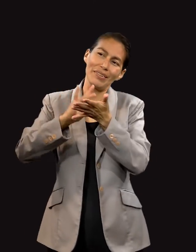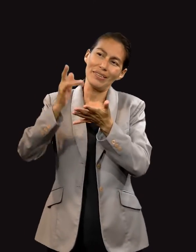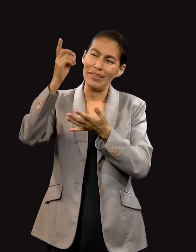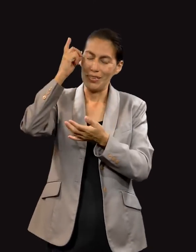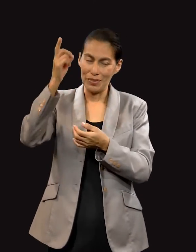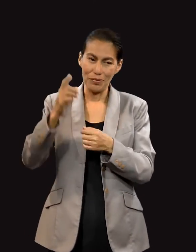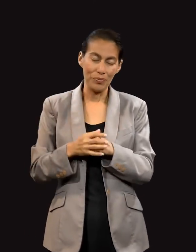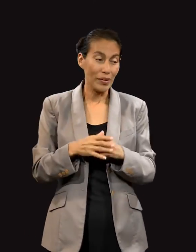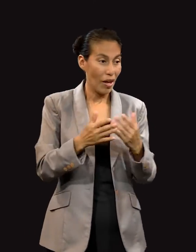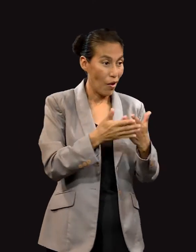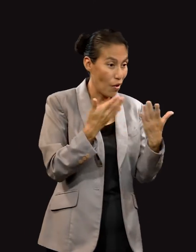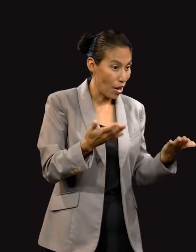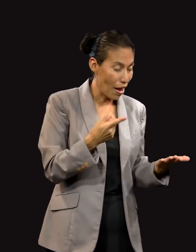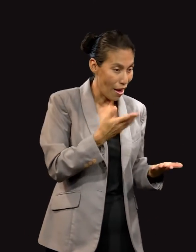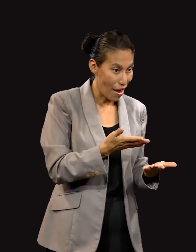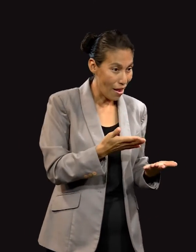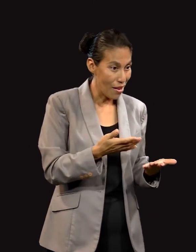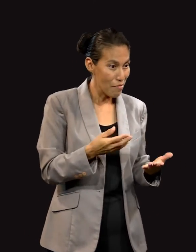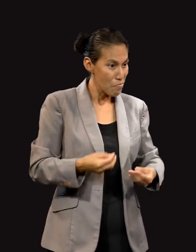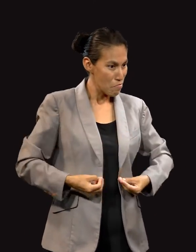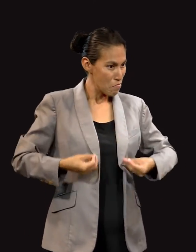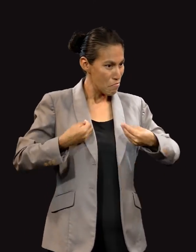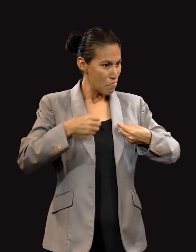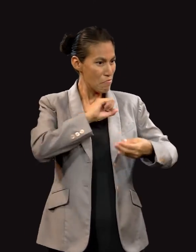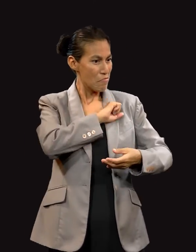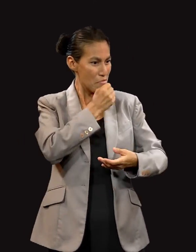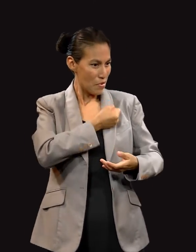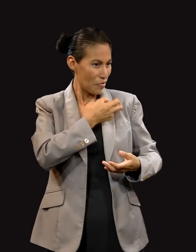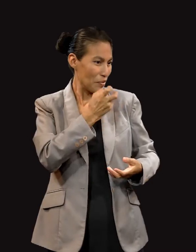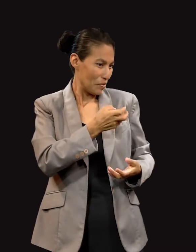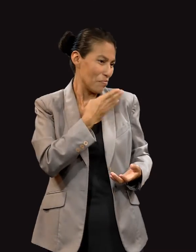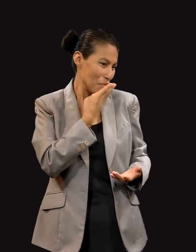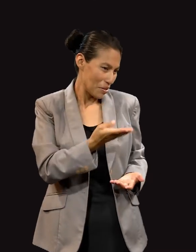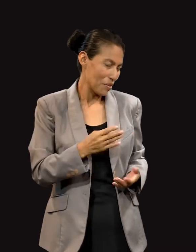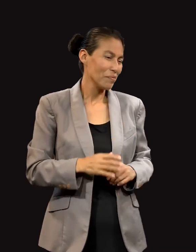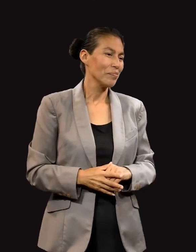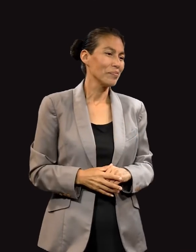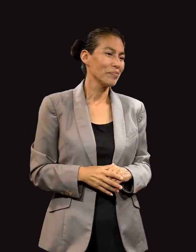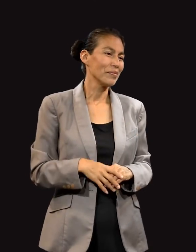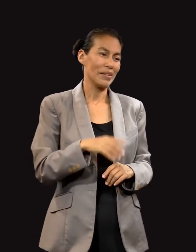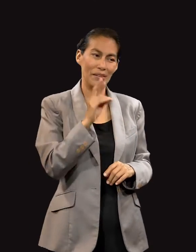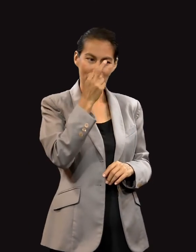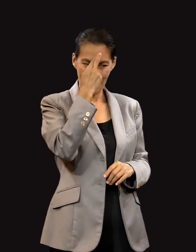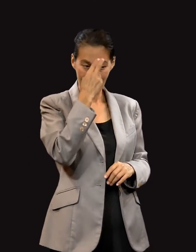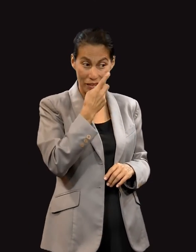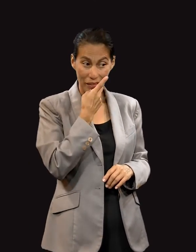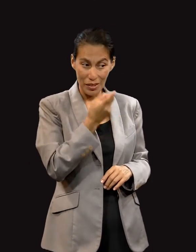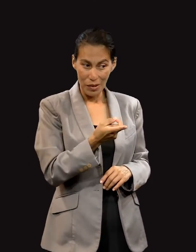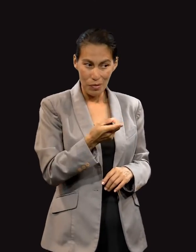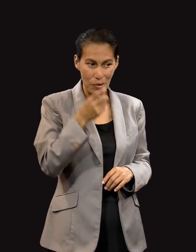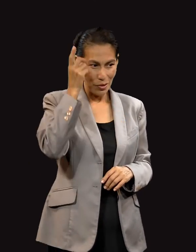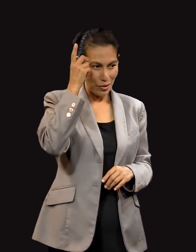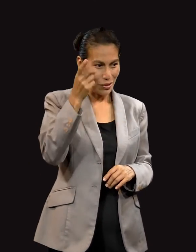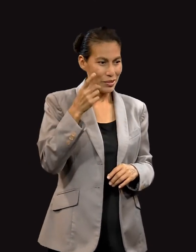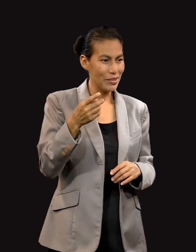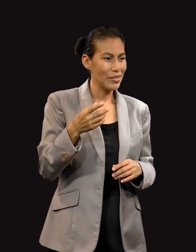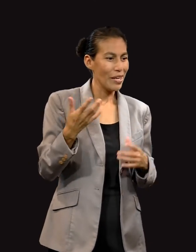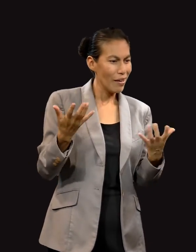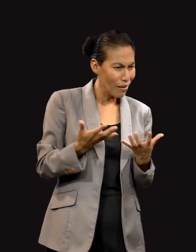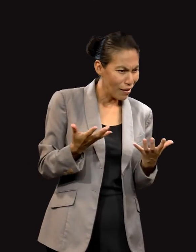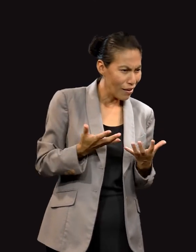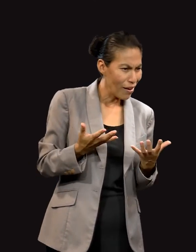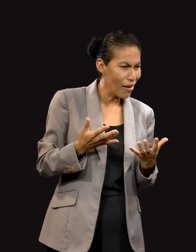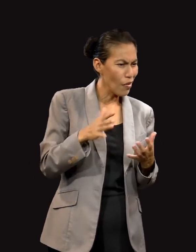mantiene su estilo de vida, entonces hay más probabilidades. Recuerden que en este programa hemos dicho que Dios actúa por